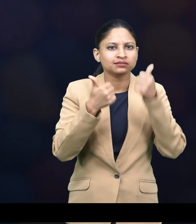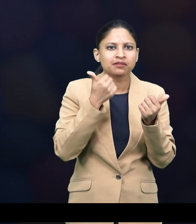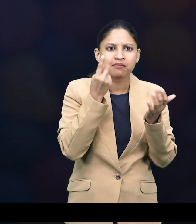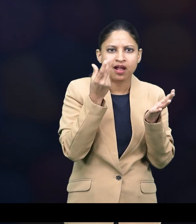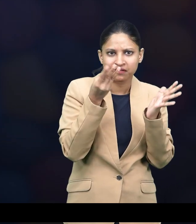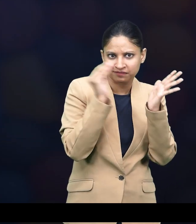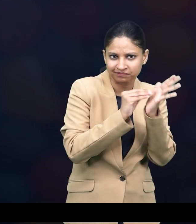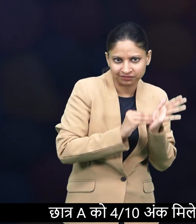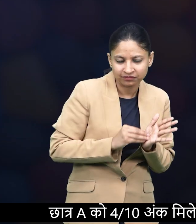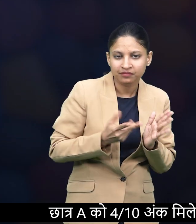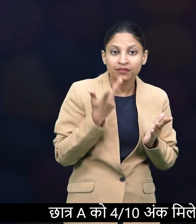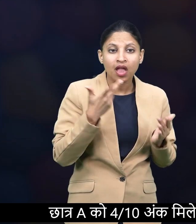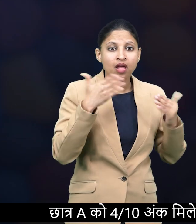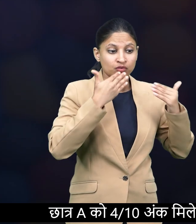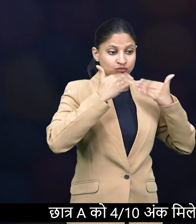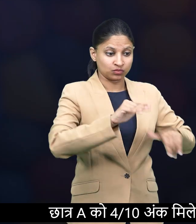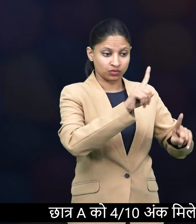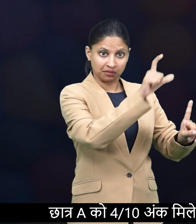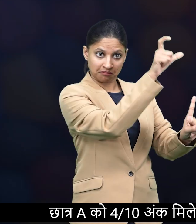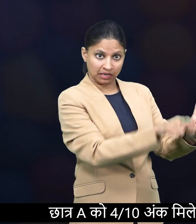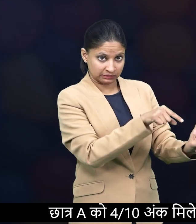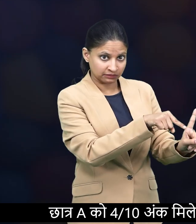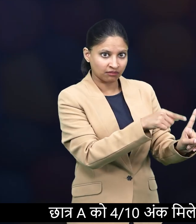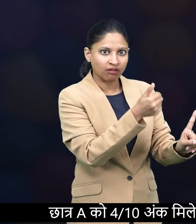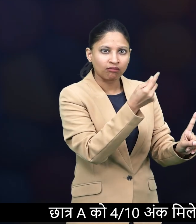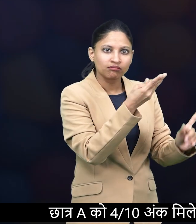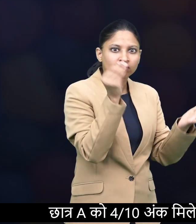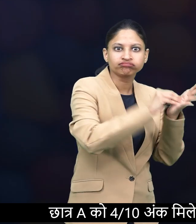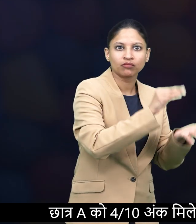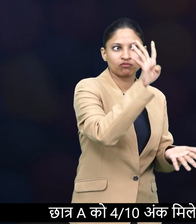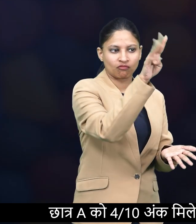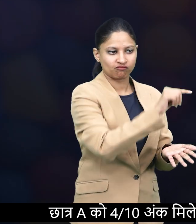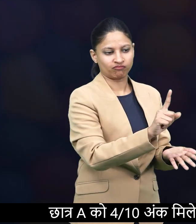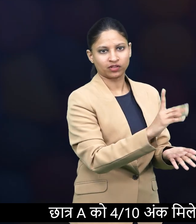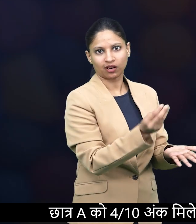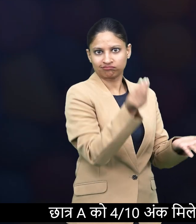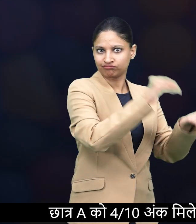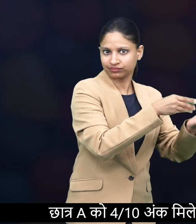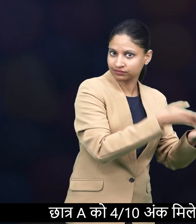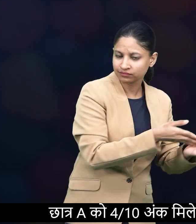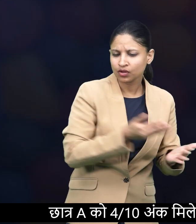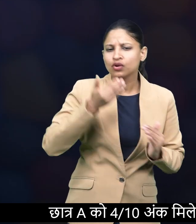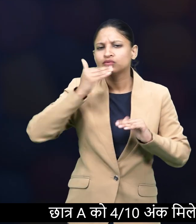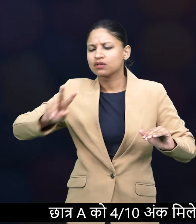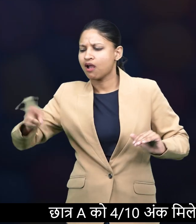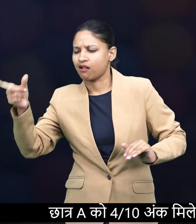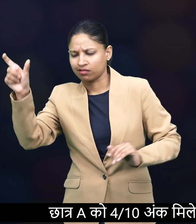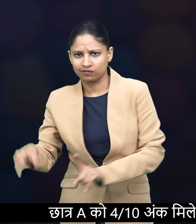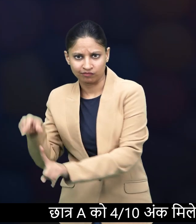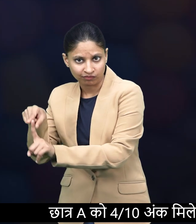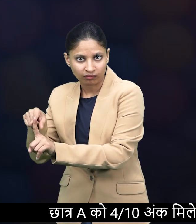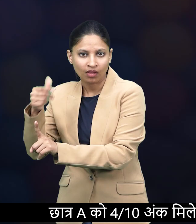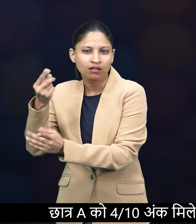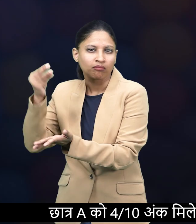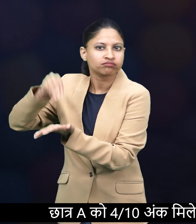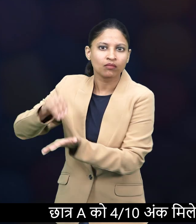परीक्षा के अंक। छात्र ए को 10 में से 4 अंक मिले, छात्र बी को 10 में से 9 अंक